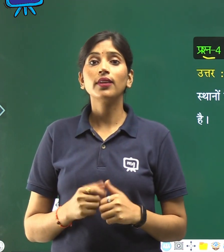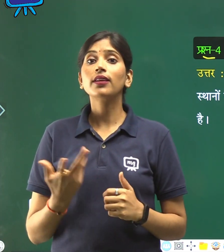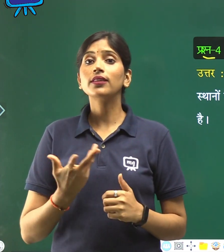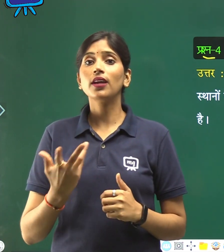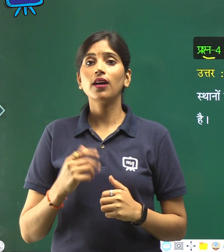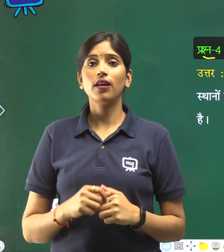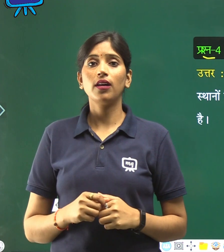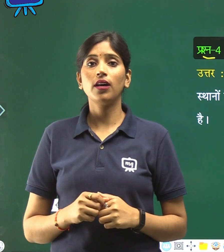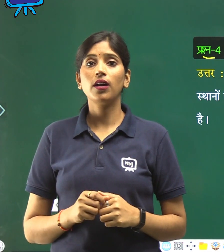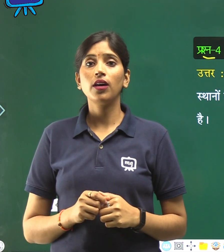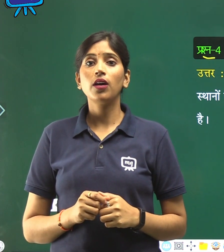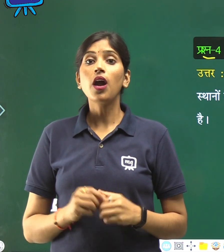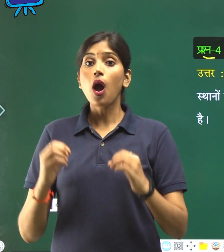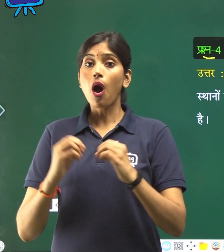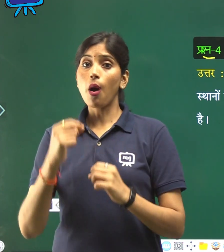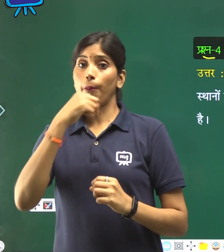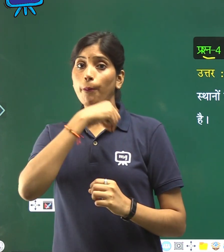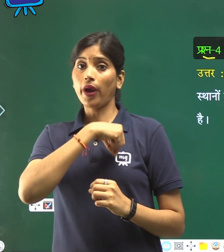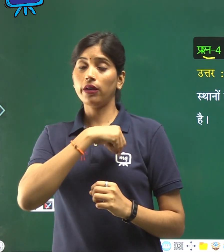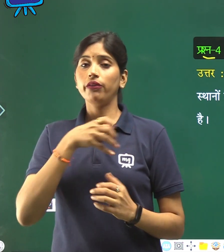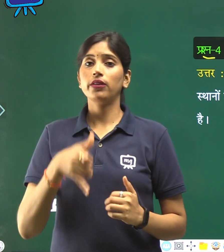क्या उपयोग हैं?